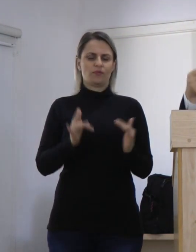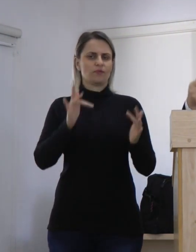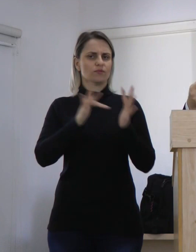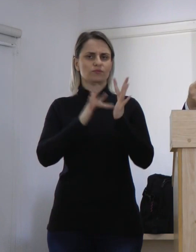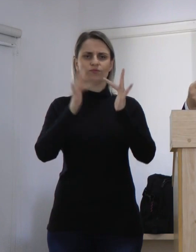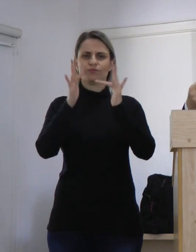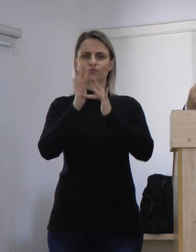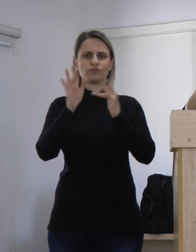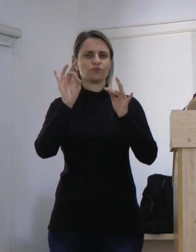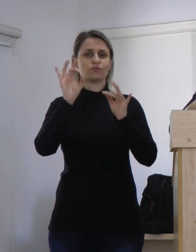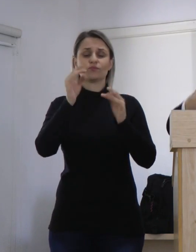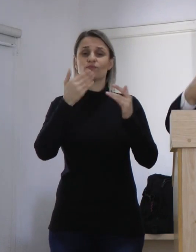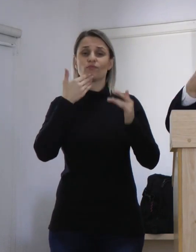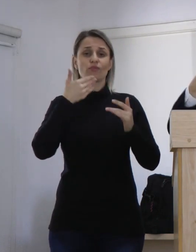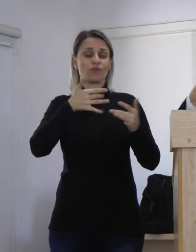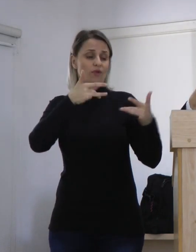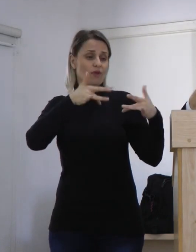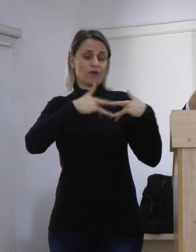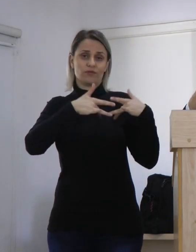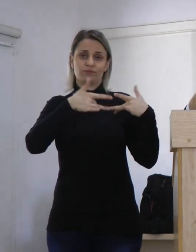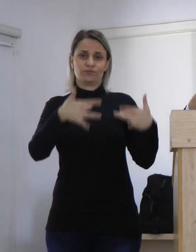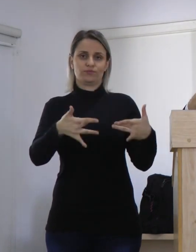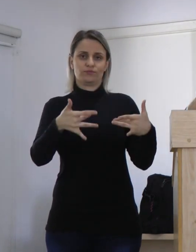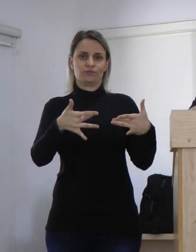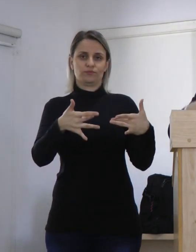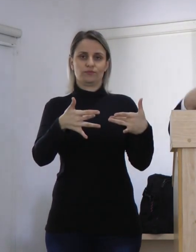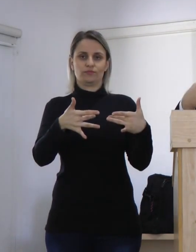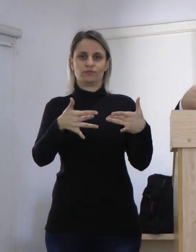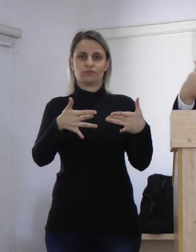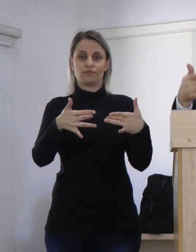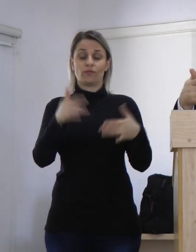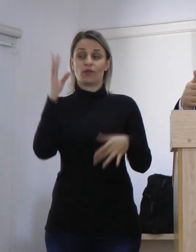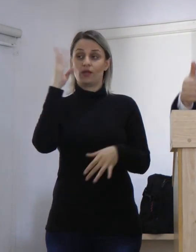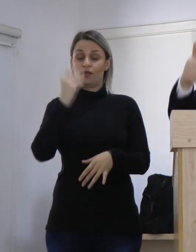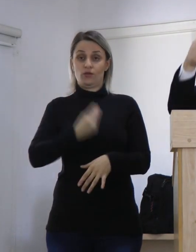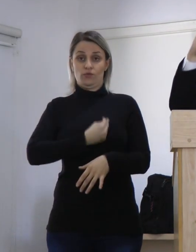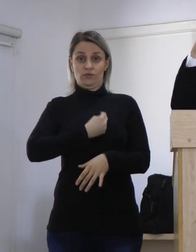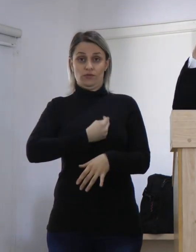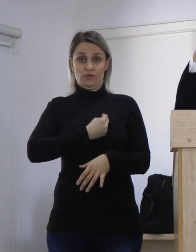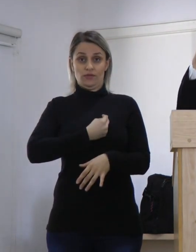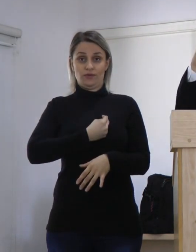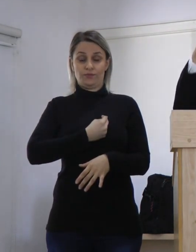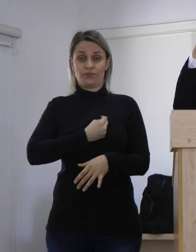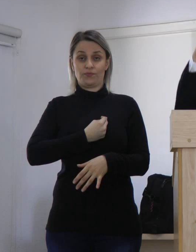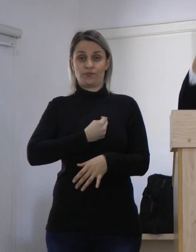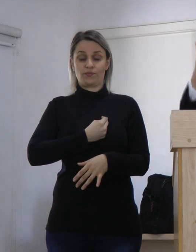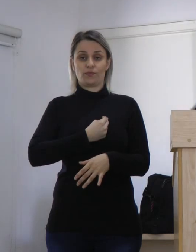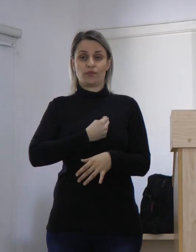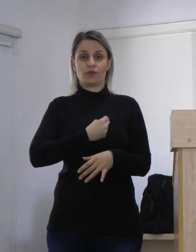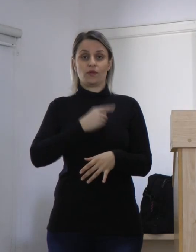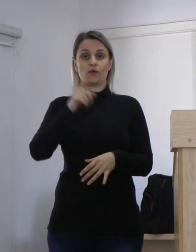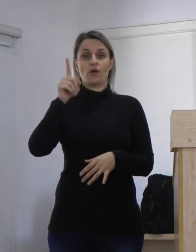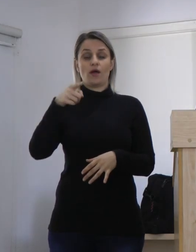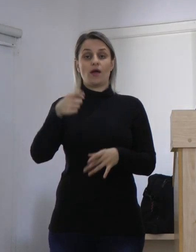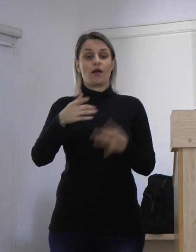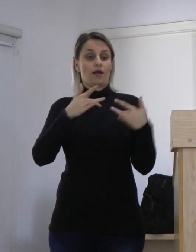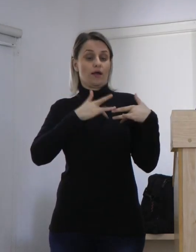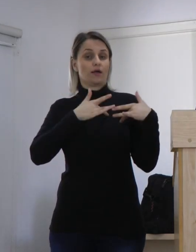caridade. E a doutrina espírita acrescenta que caridade para o espiritismo é também benevolência para com